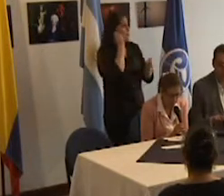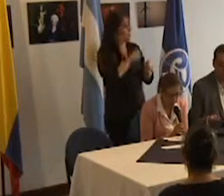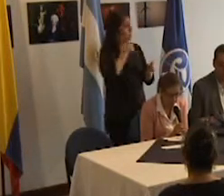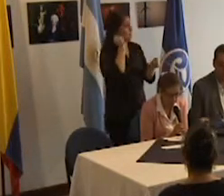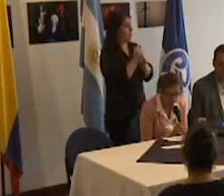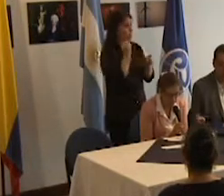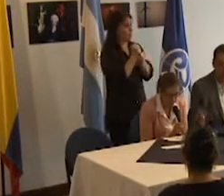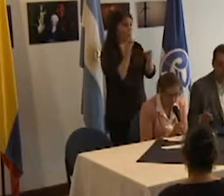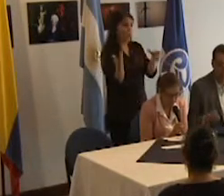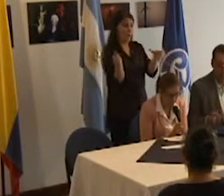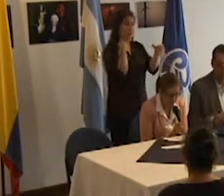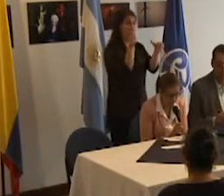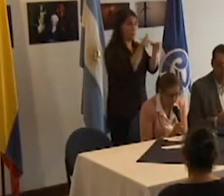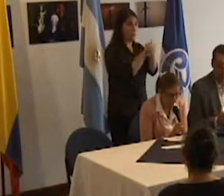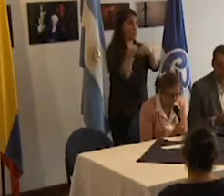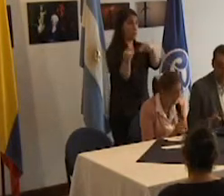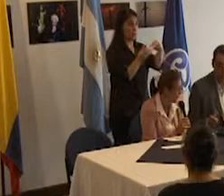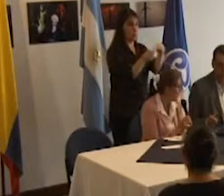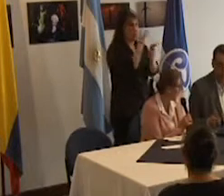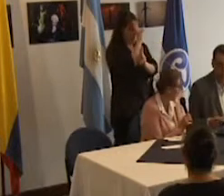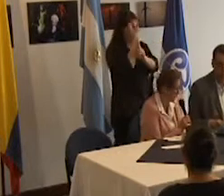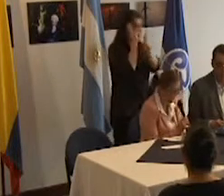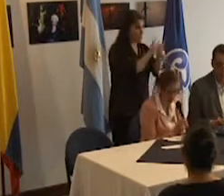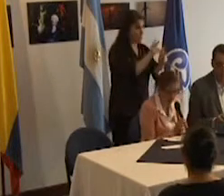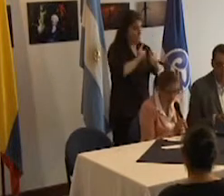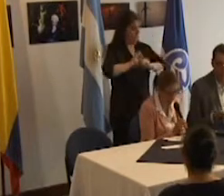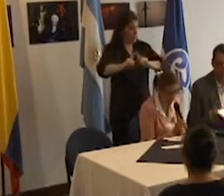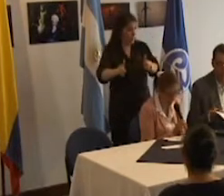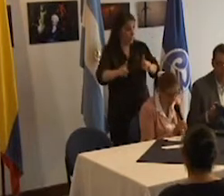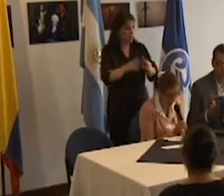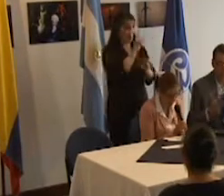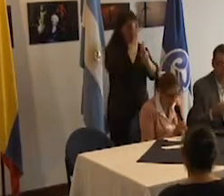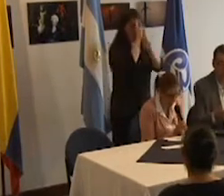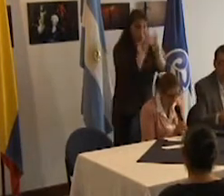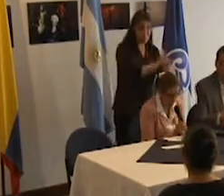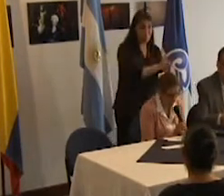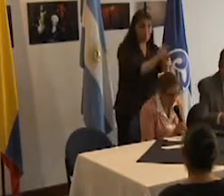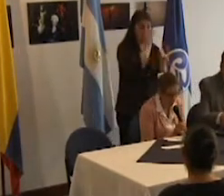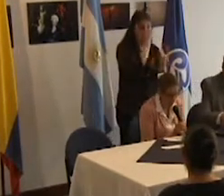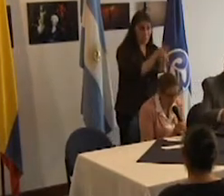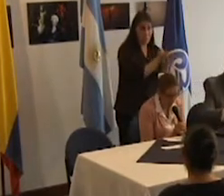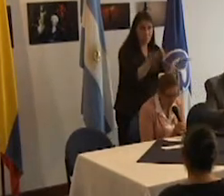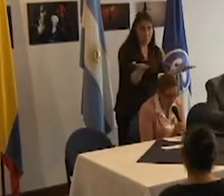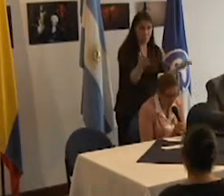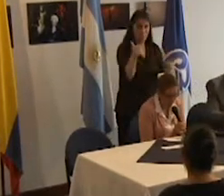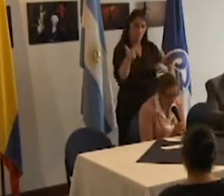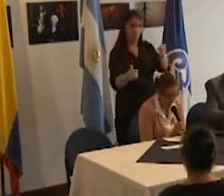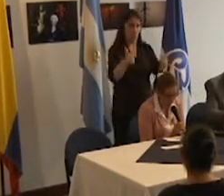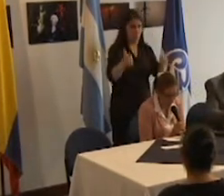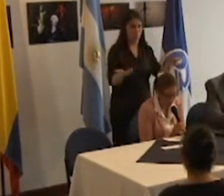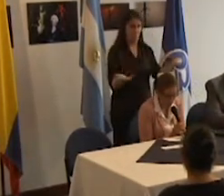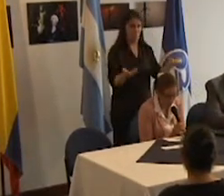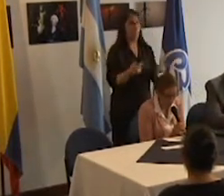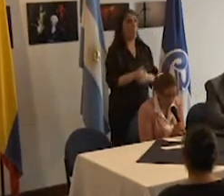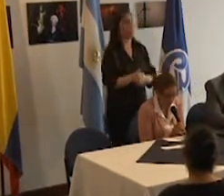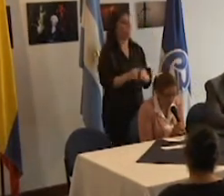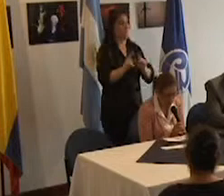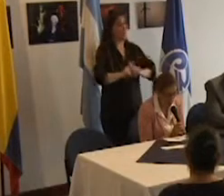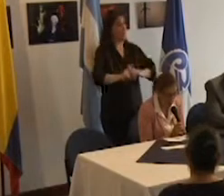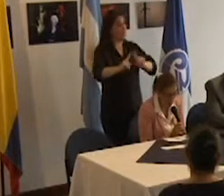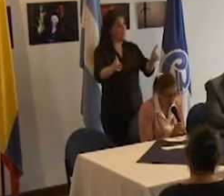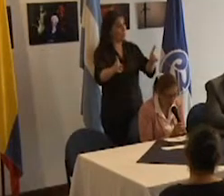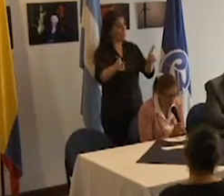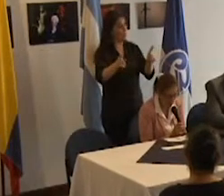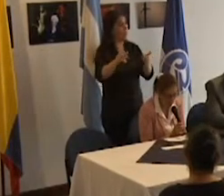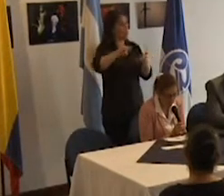educación a partir del respeto a la diferencia o el respeto a la diversidad. ¿No es la diferencia acaso